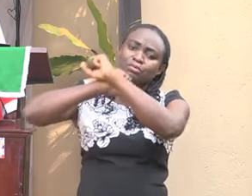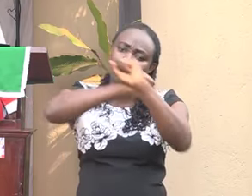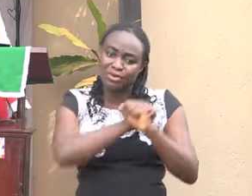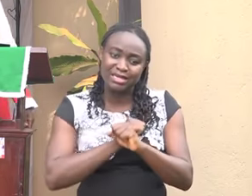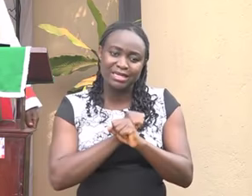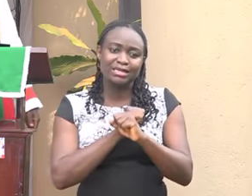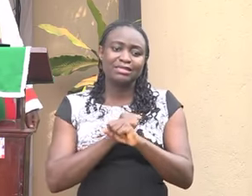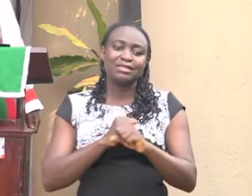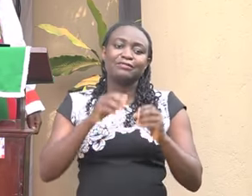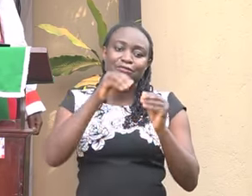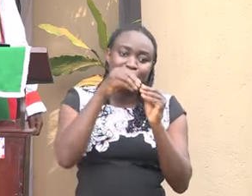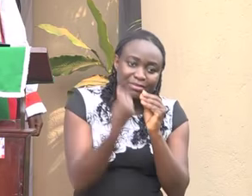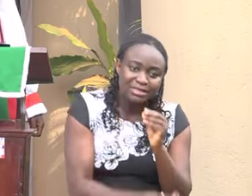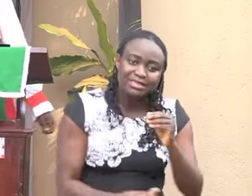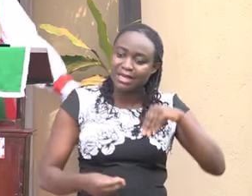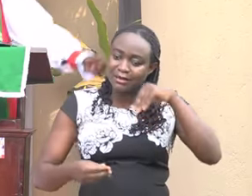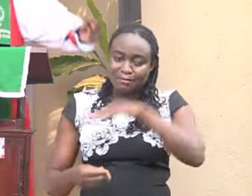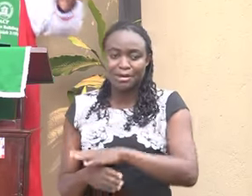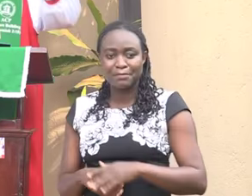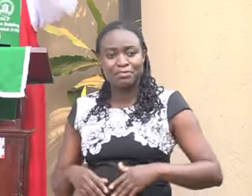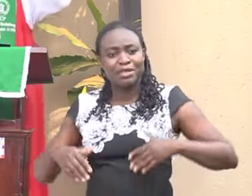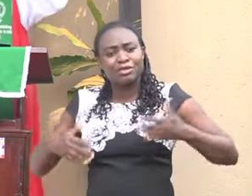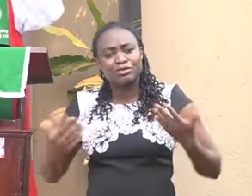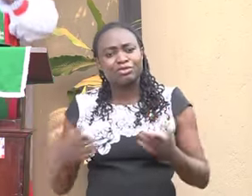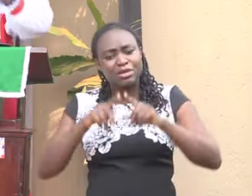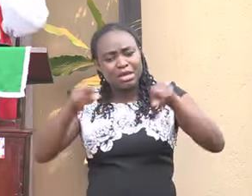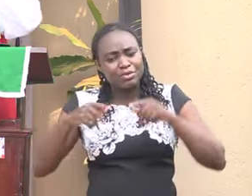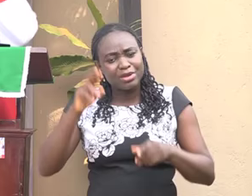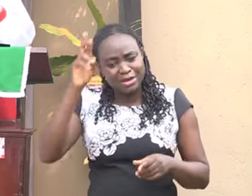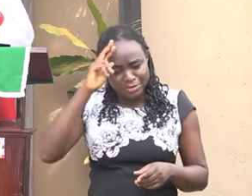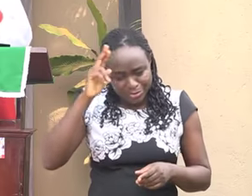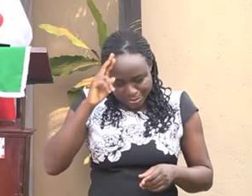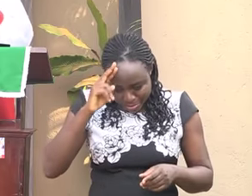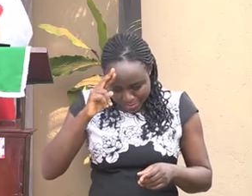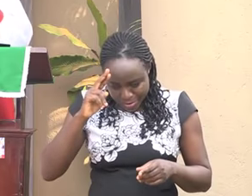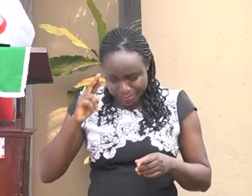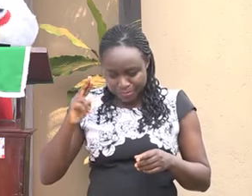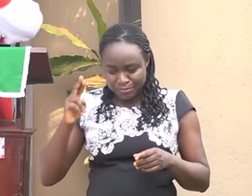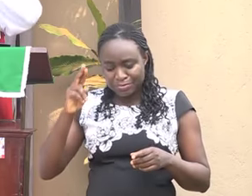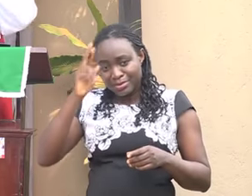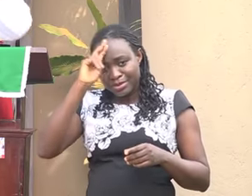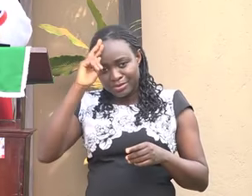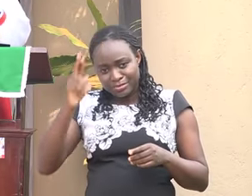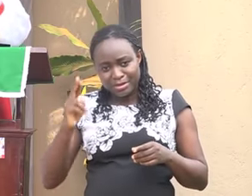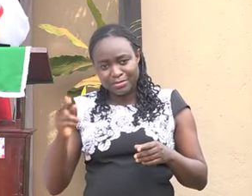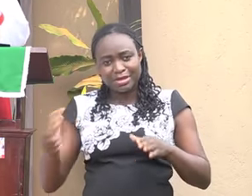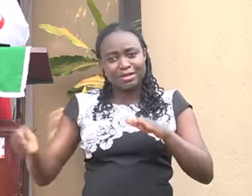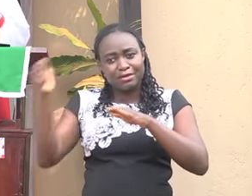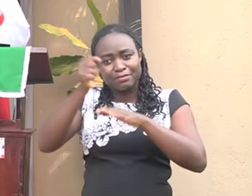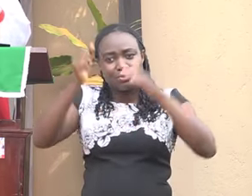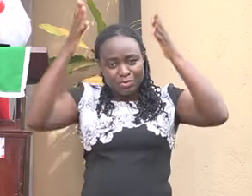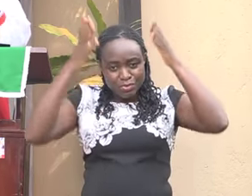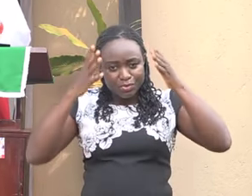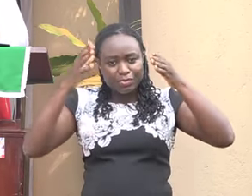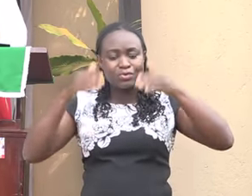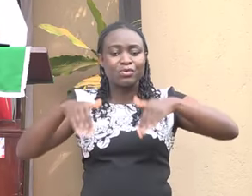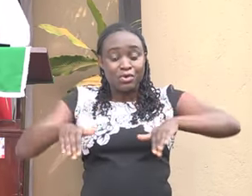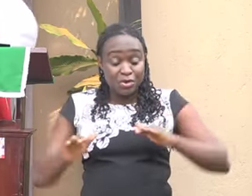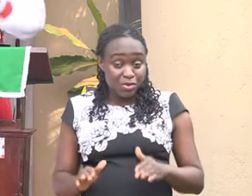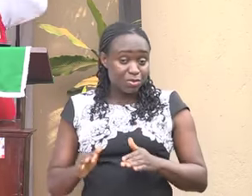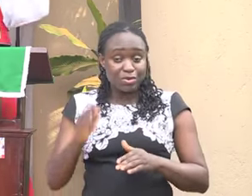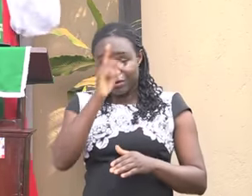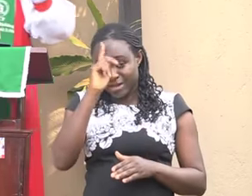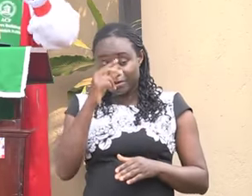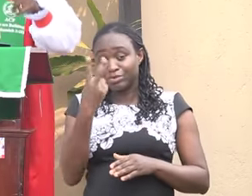Yelimutabani uwe Absalom Bandayenga twijo kila Amazali wa Amatiki la Gakabaka Hagi miaka